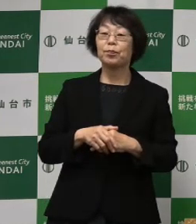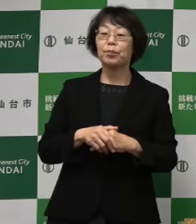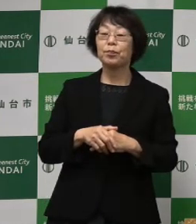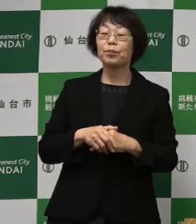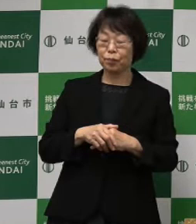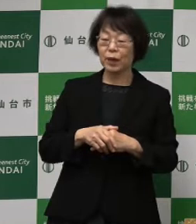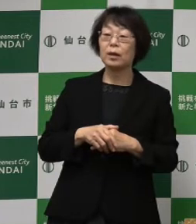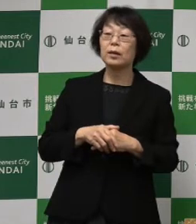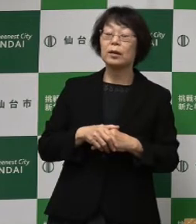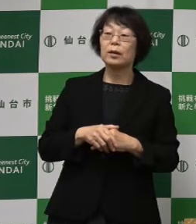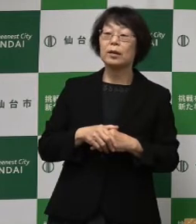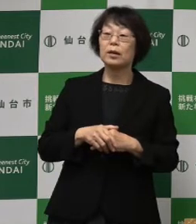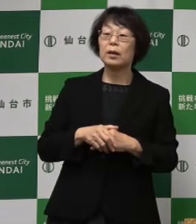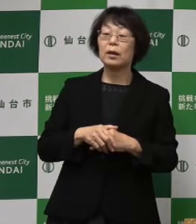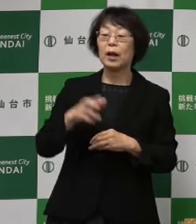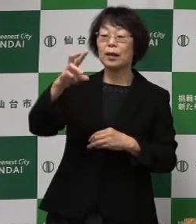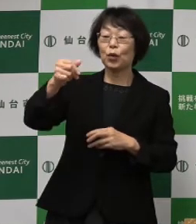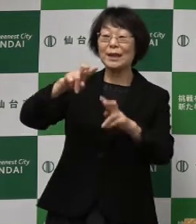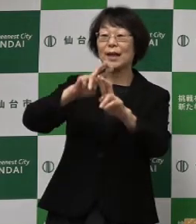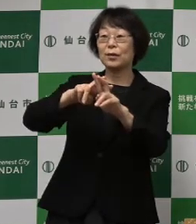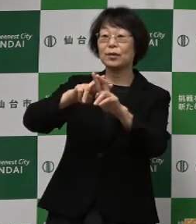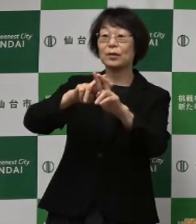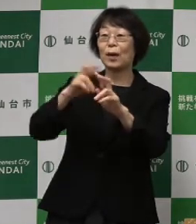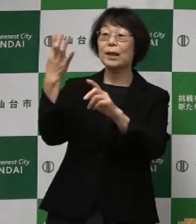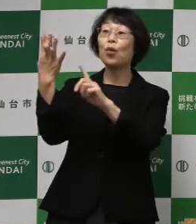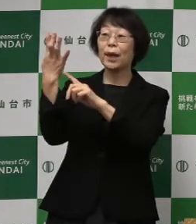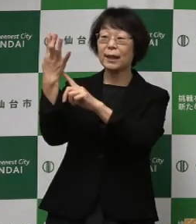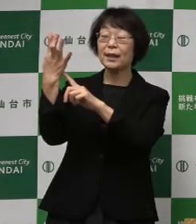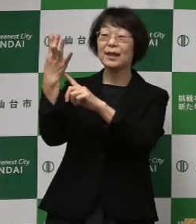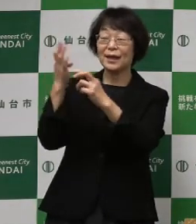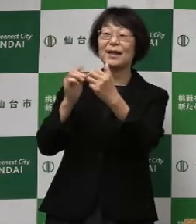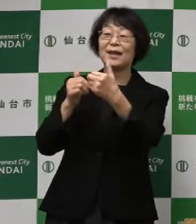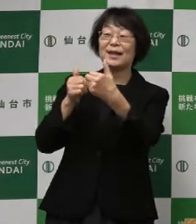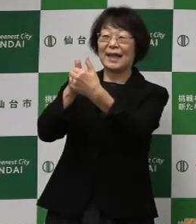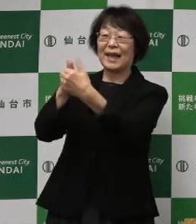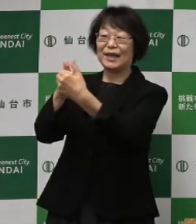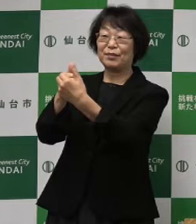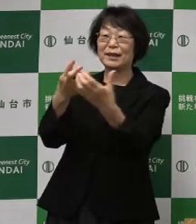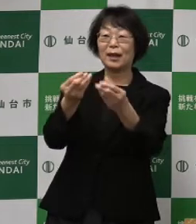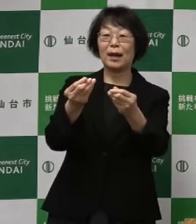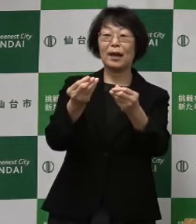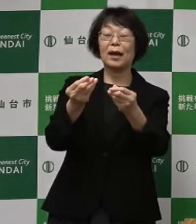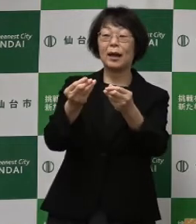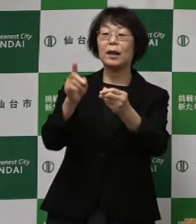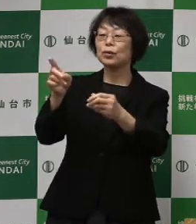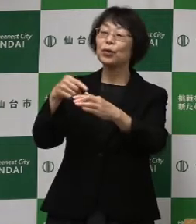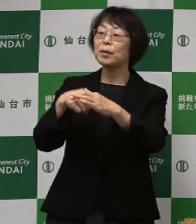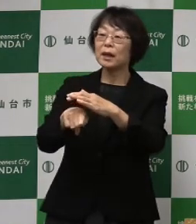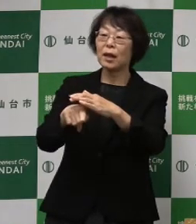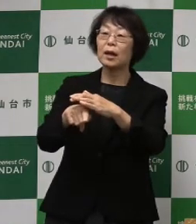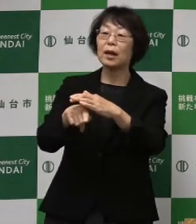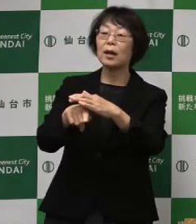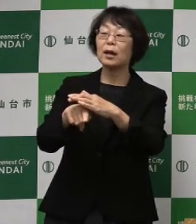4回土井さんとは戦いを進めてまいりました。そういう意味でです